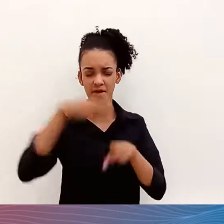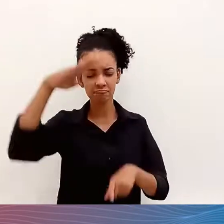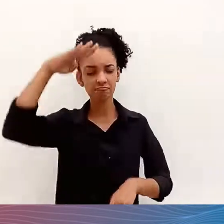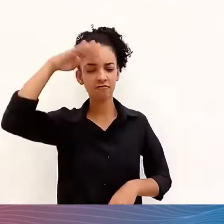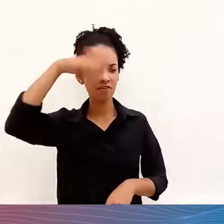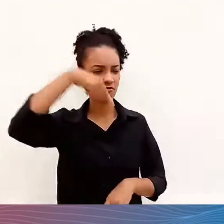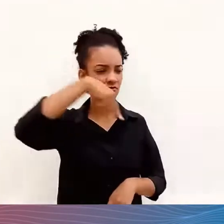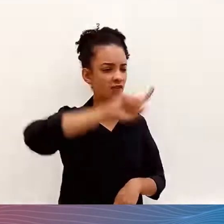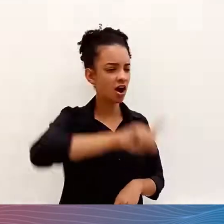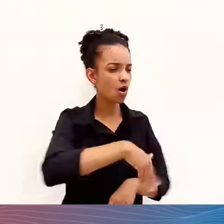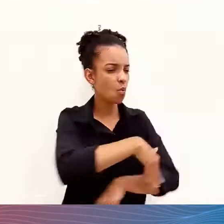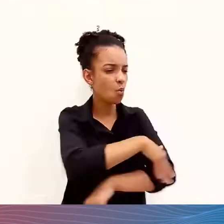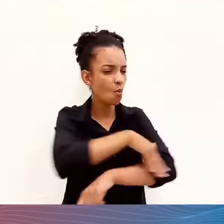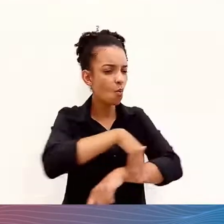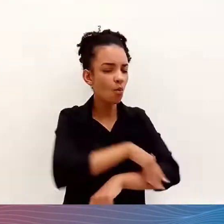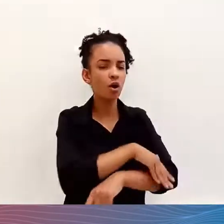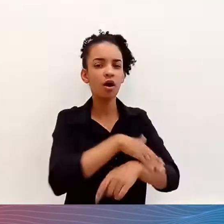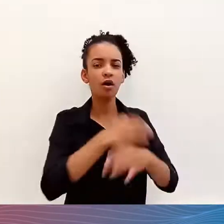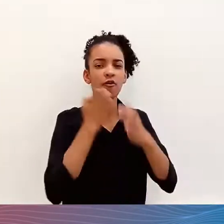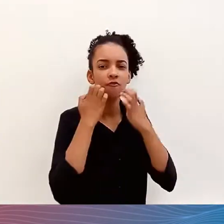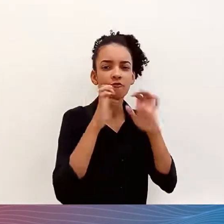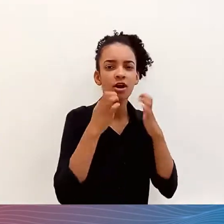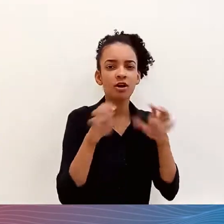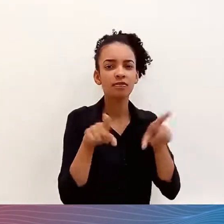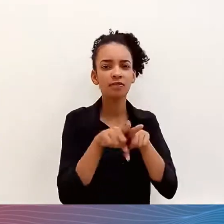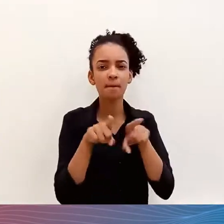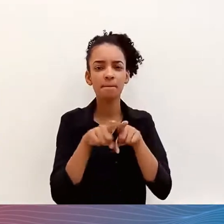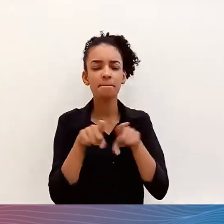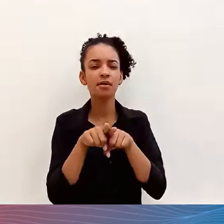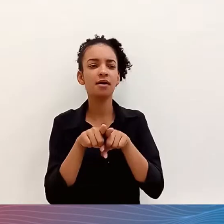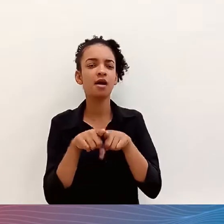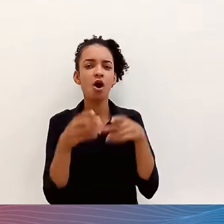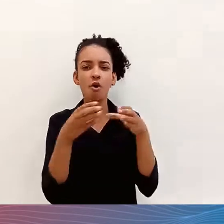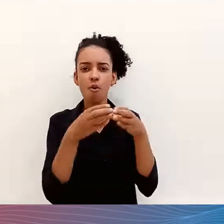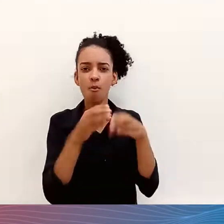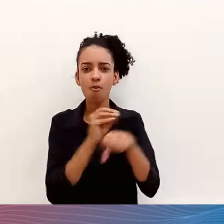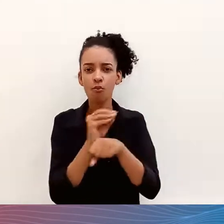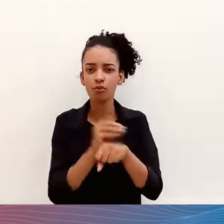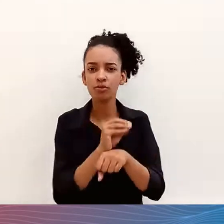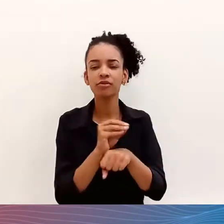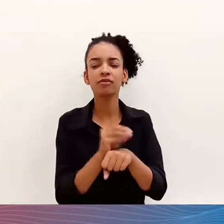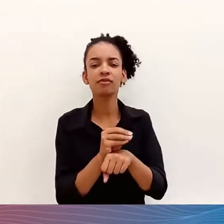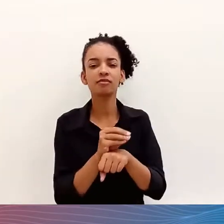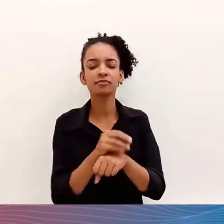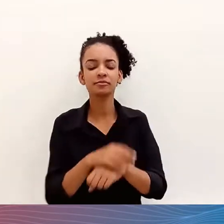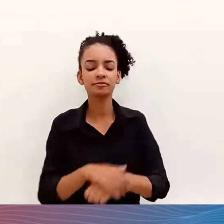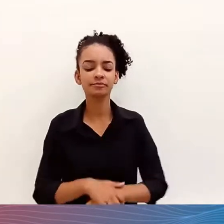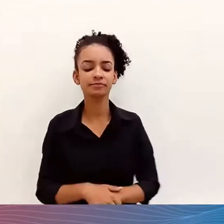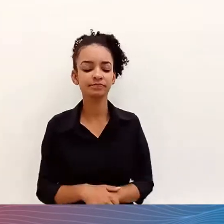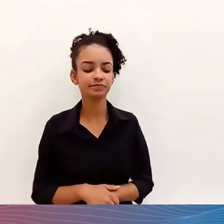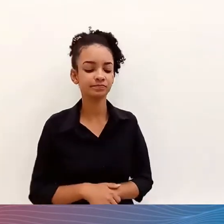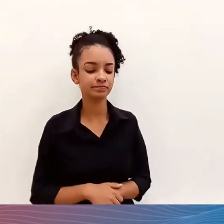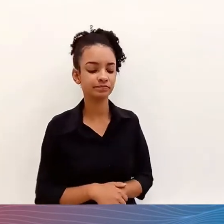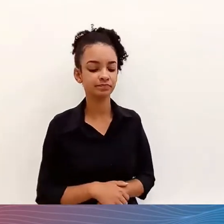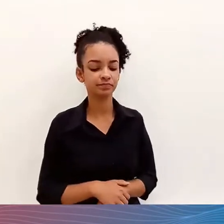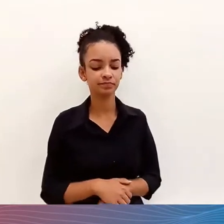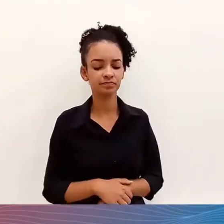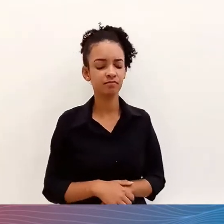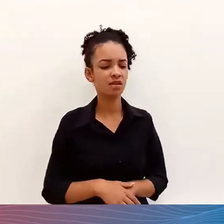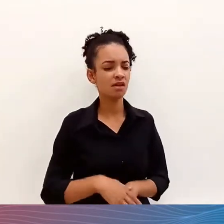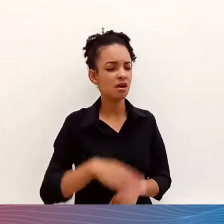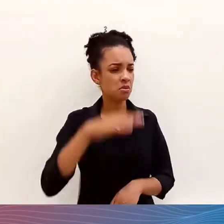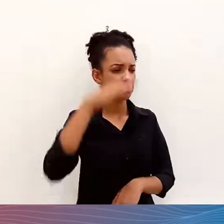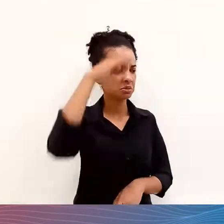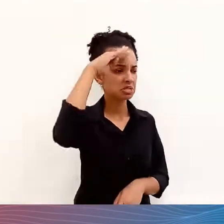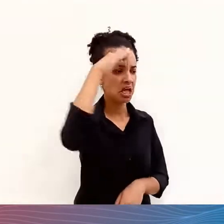mulheres. Reis e exércitos fogem, e dona de casa reparte os despojos. Dona de casa